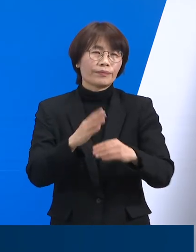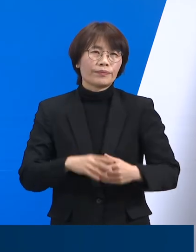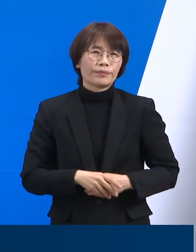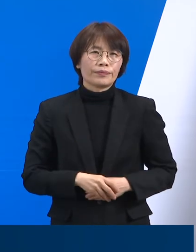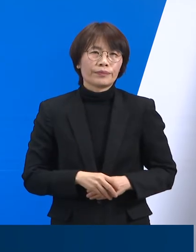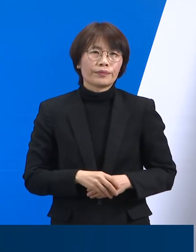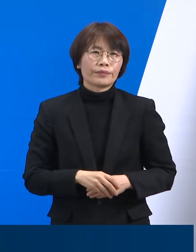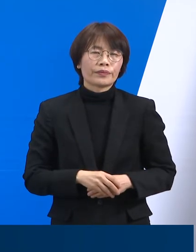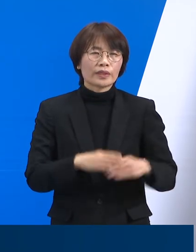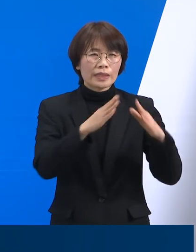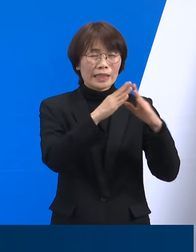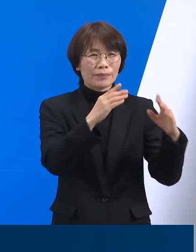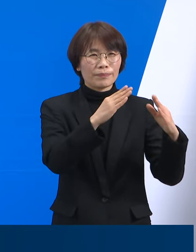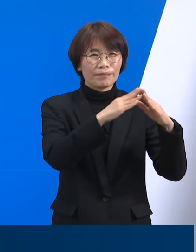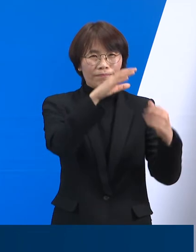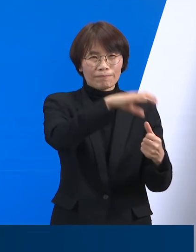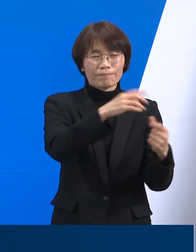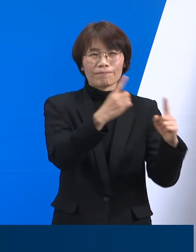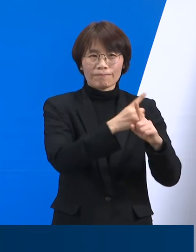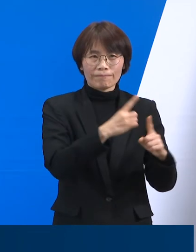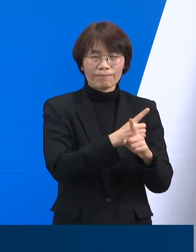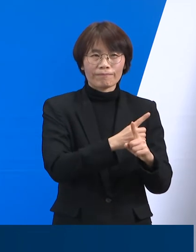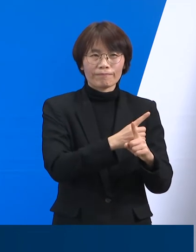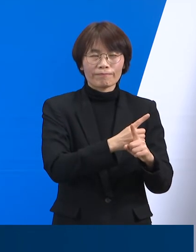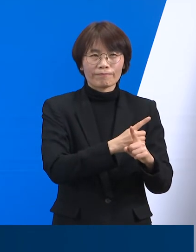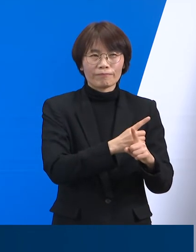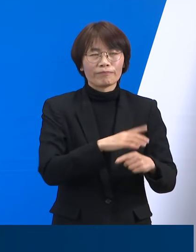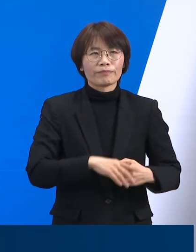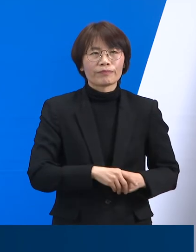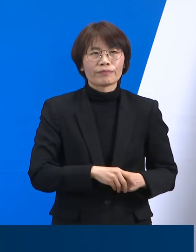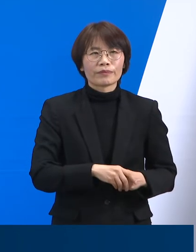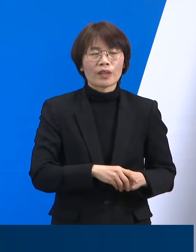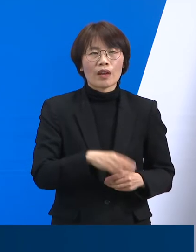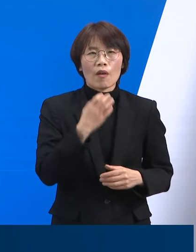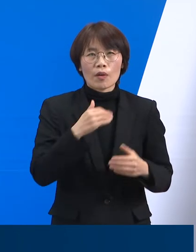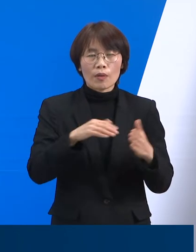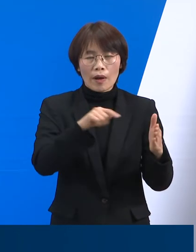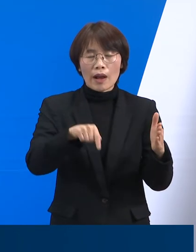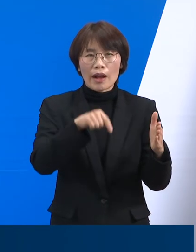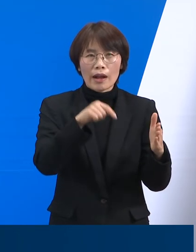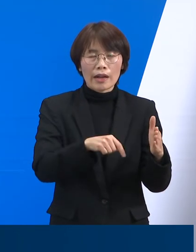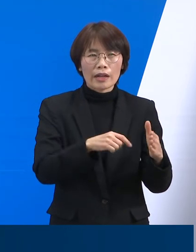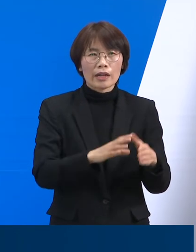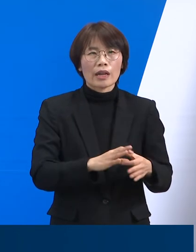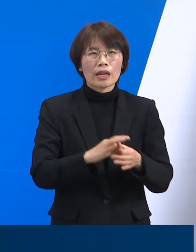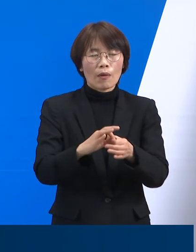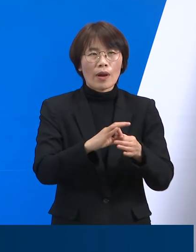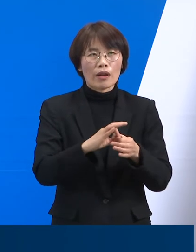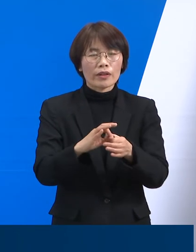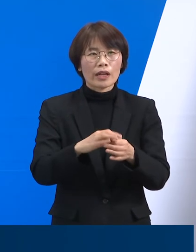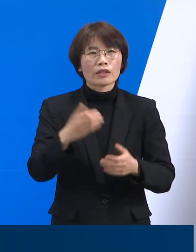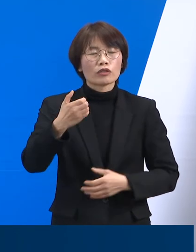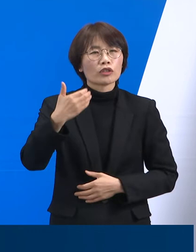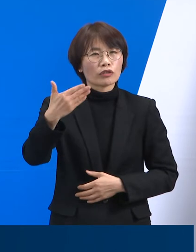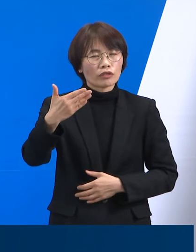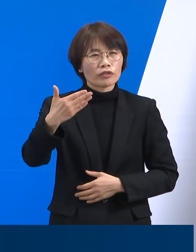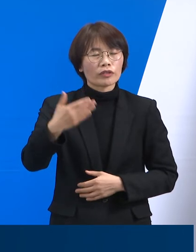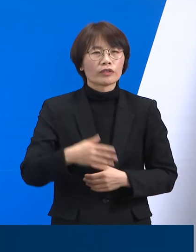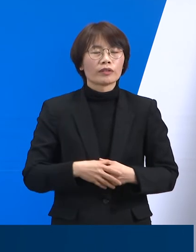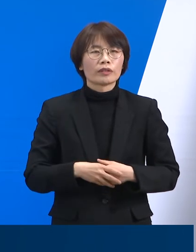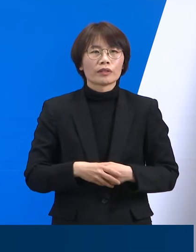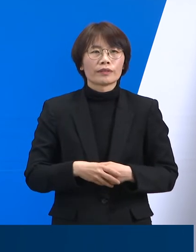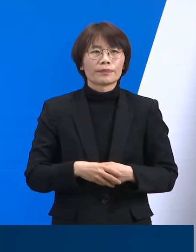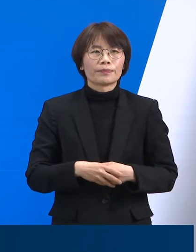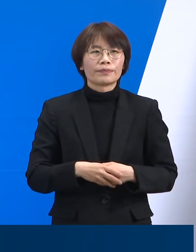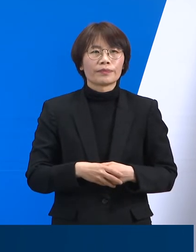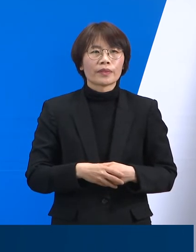다음은 재택치료 운영 현황입니다. 2월 7일 18시 기준 도내 재택치료 관리 의료기관은 99개소, 단기 외래진료센터는